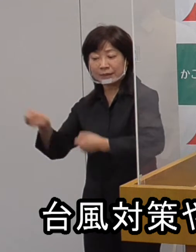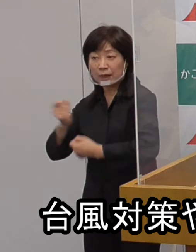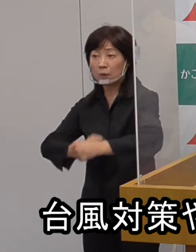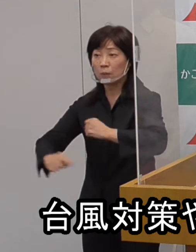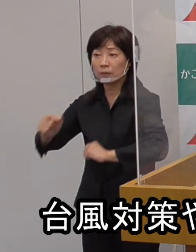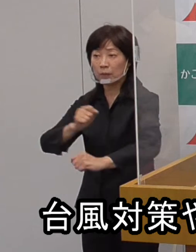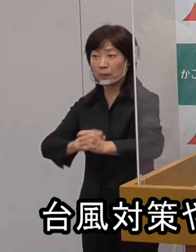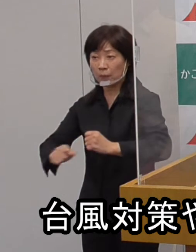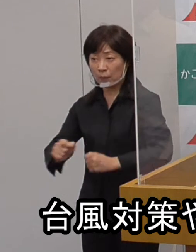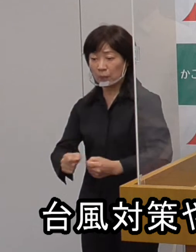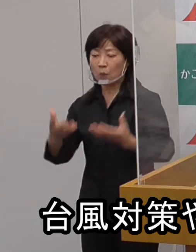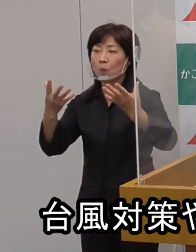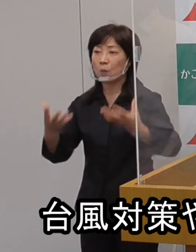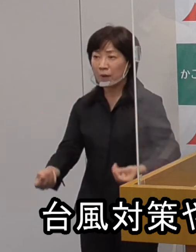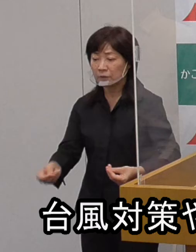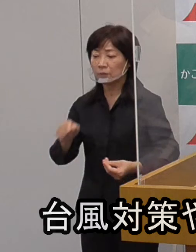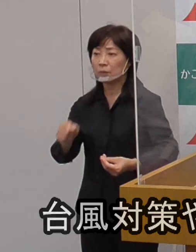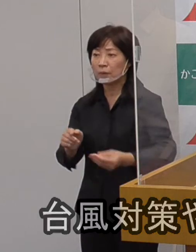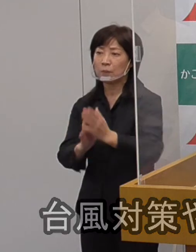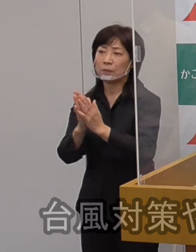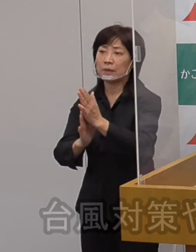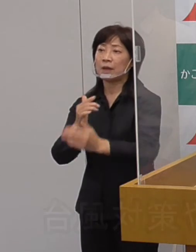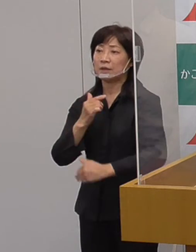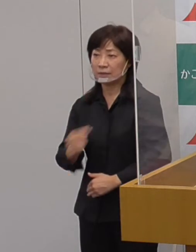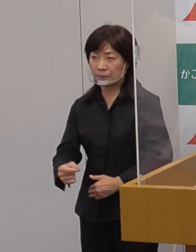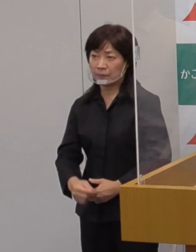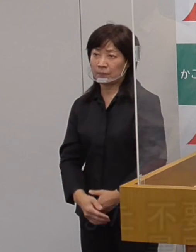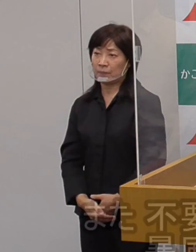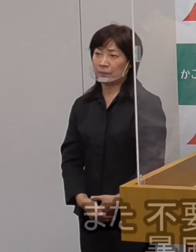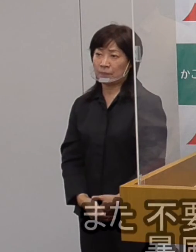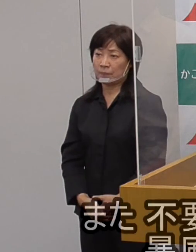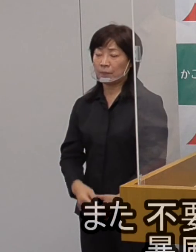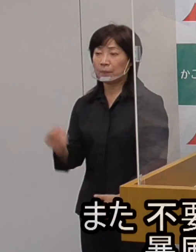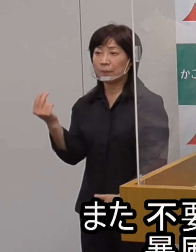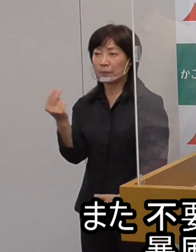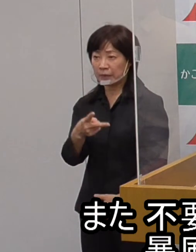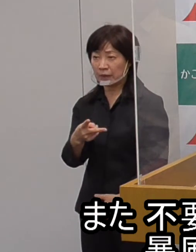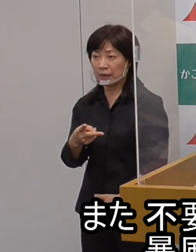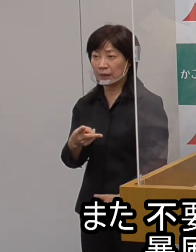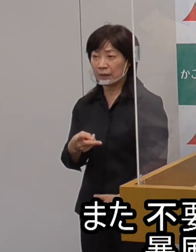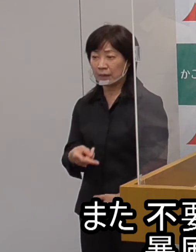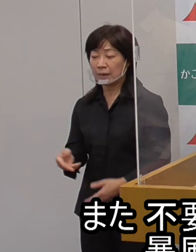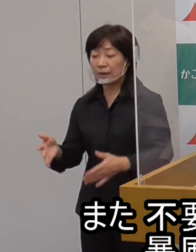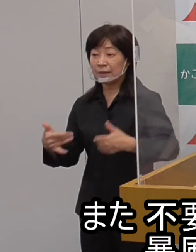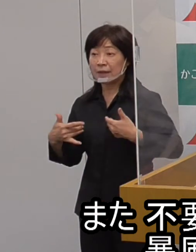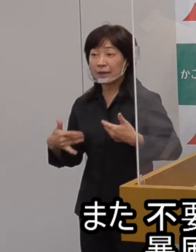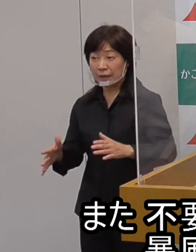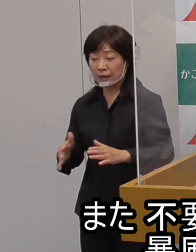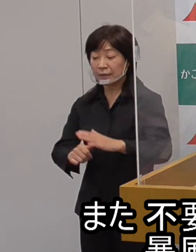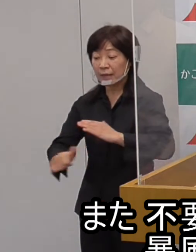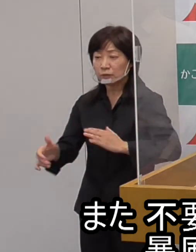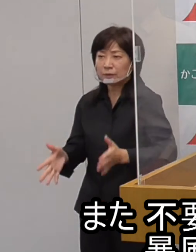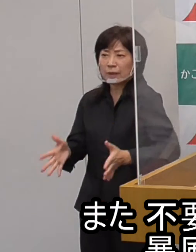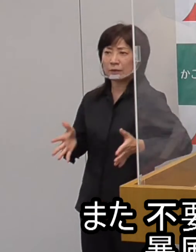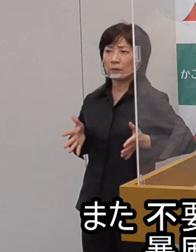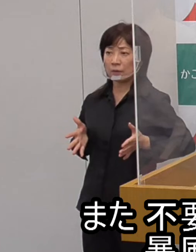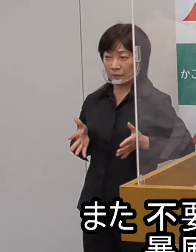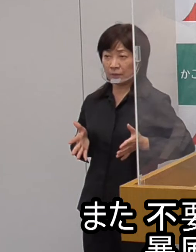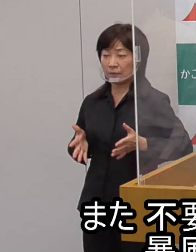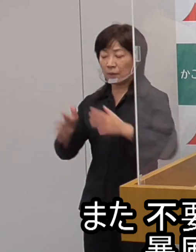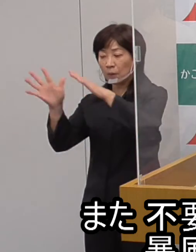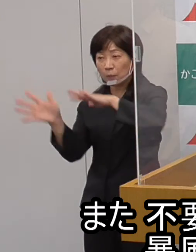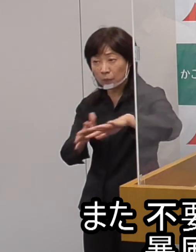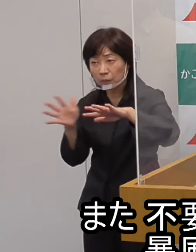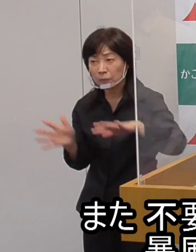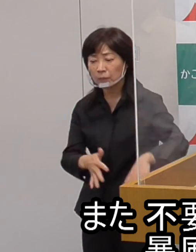行動を完了されますようお願いいたします。また、不要不急の外出は控えるなど、暴